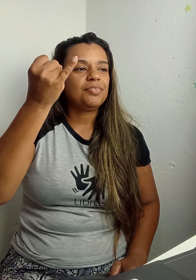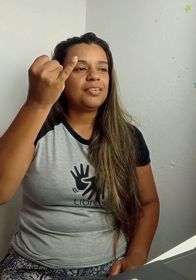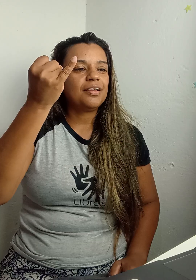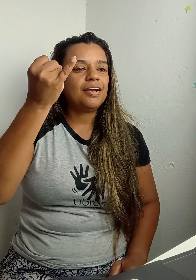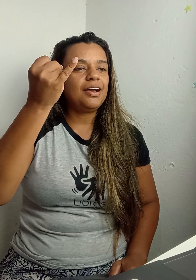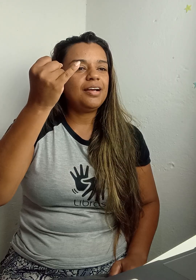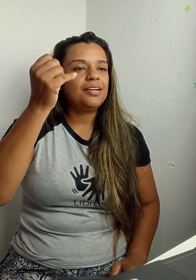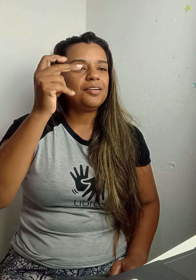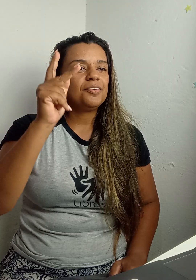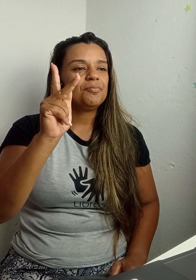K.